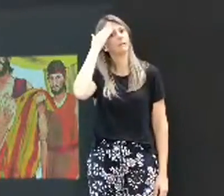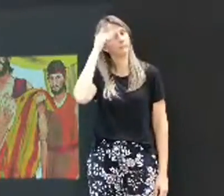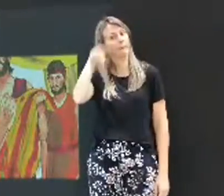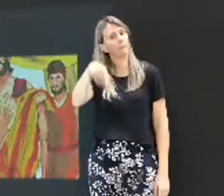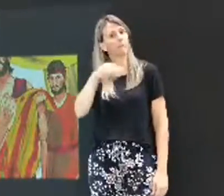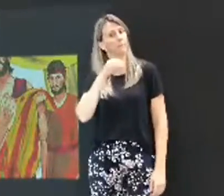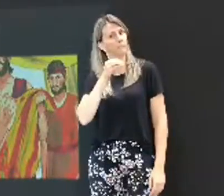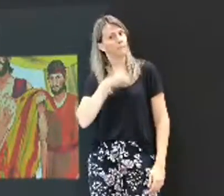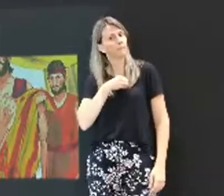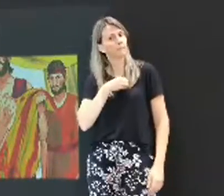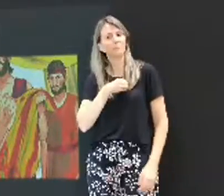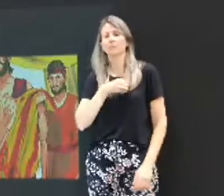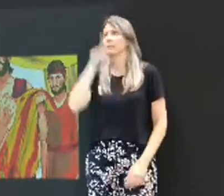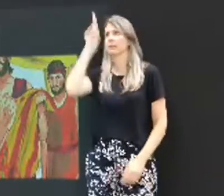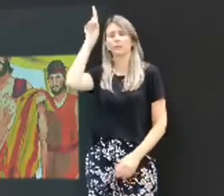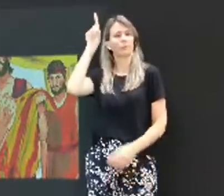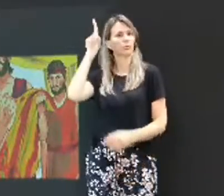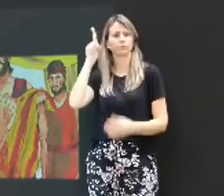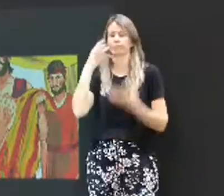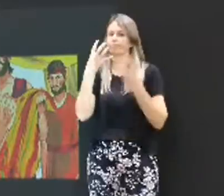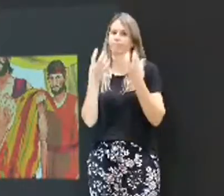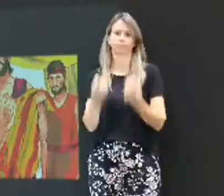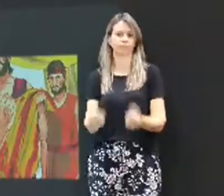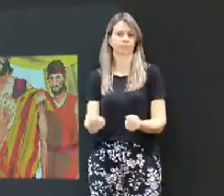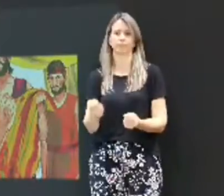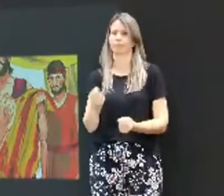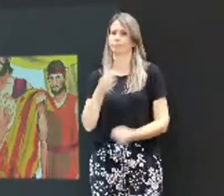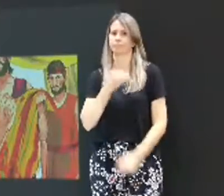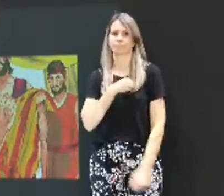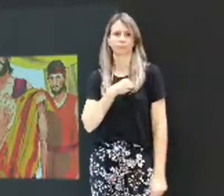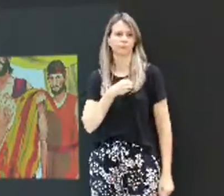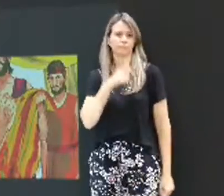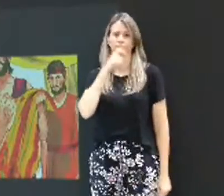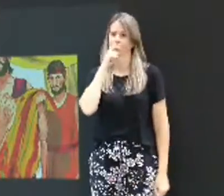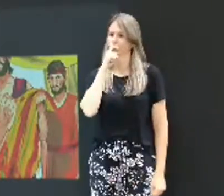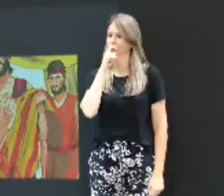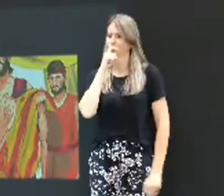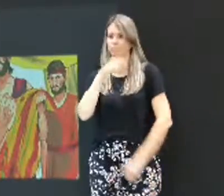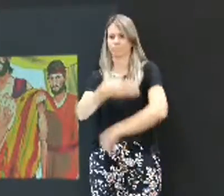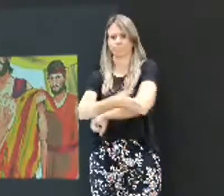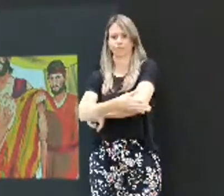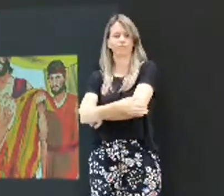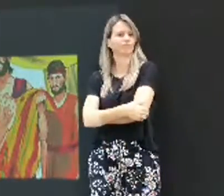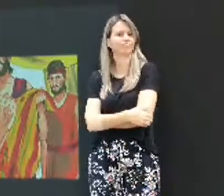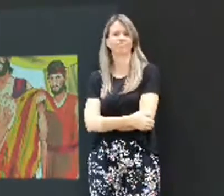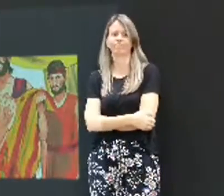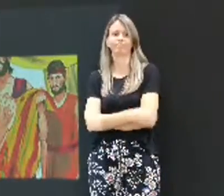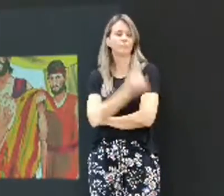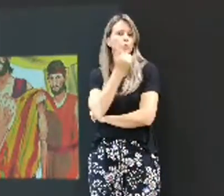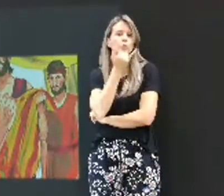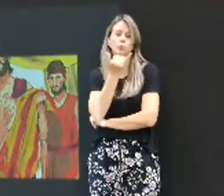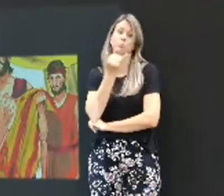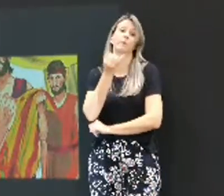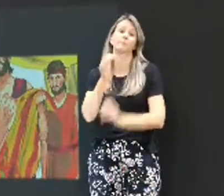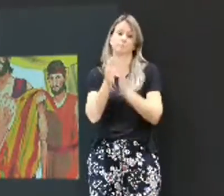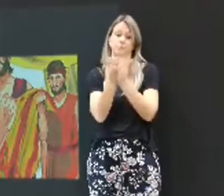sabe disso. Isso é pecado. Deus ele não aceita o pecado de inveja, de ciúmes, ele não aceita. Eu falo